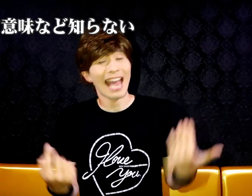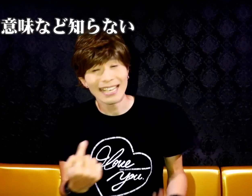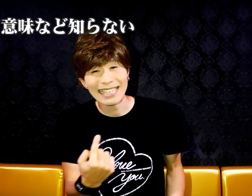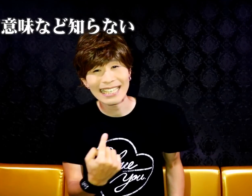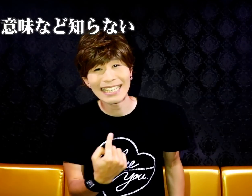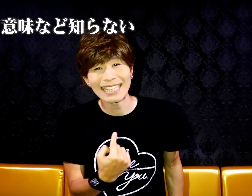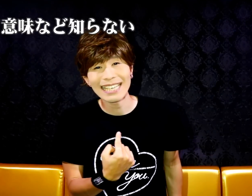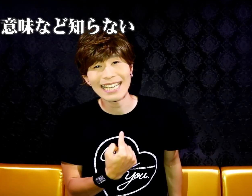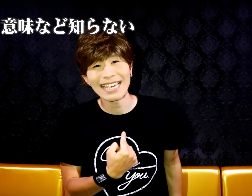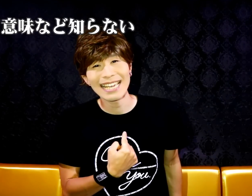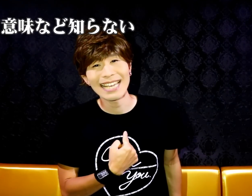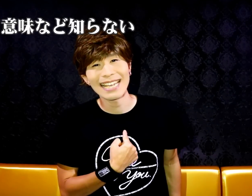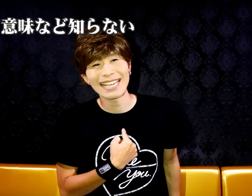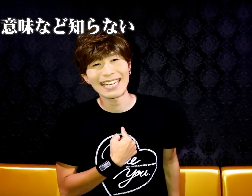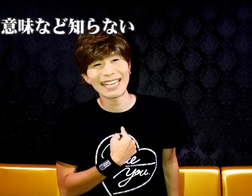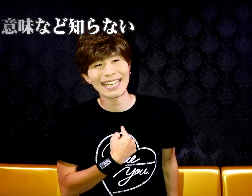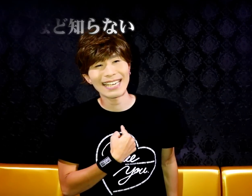ない。